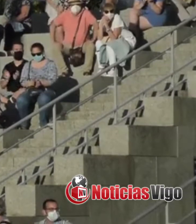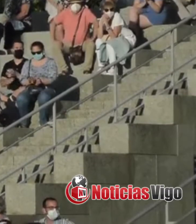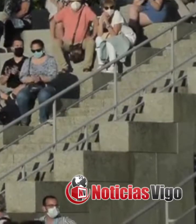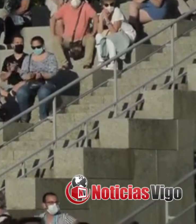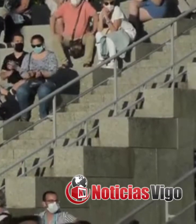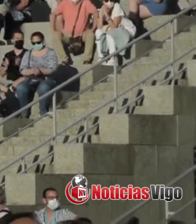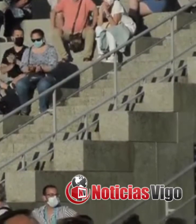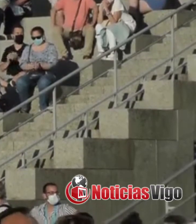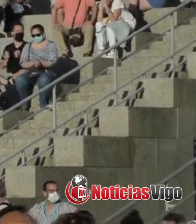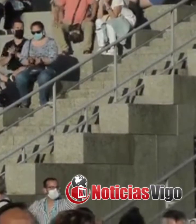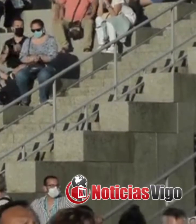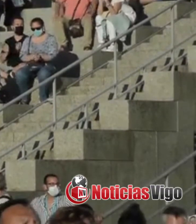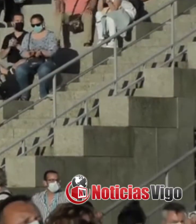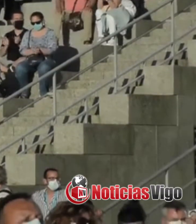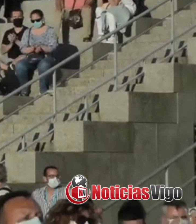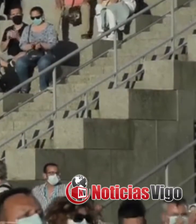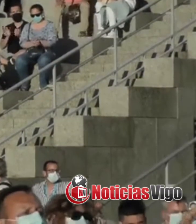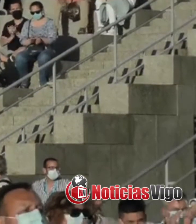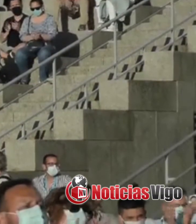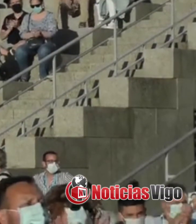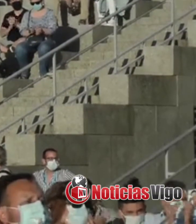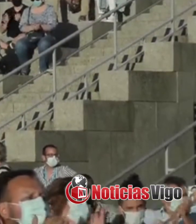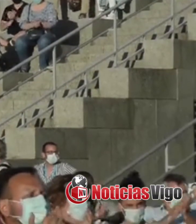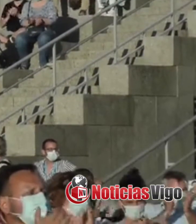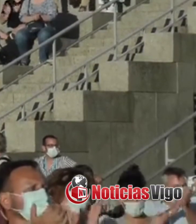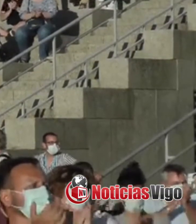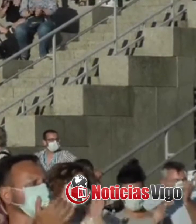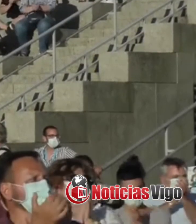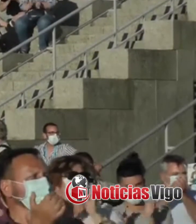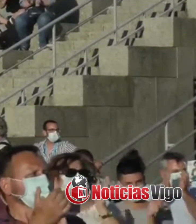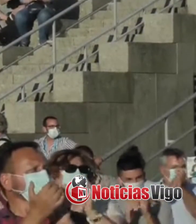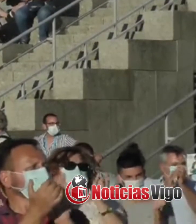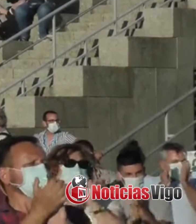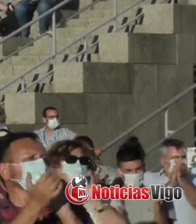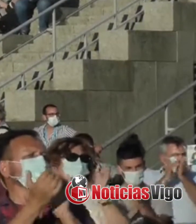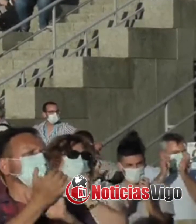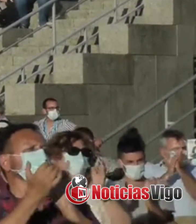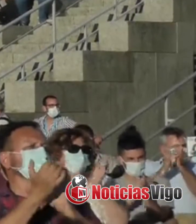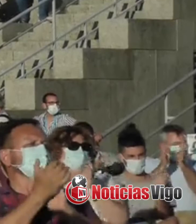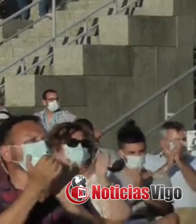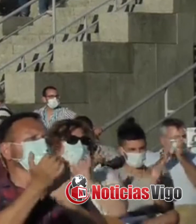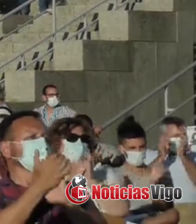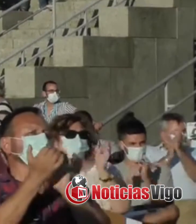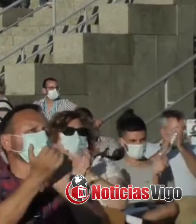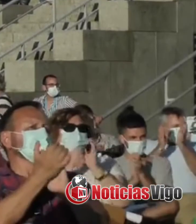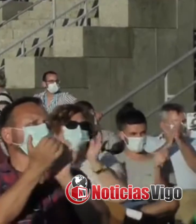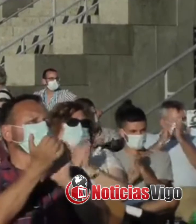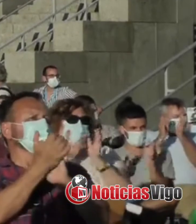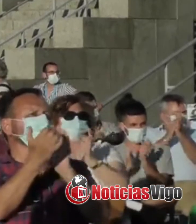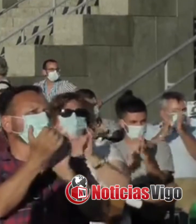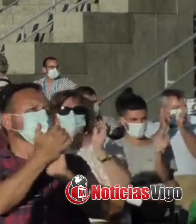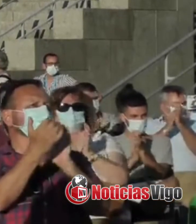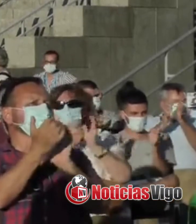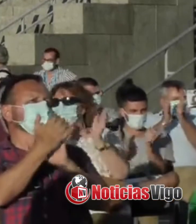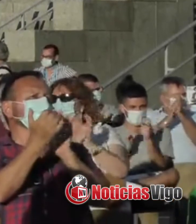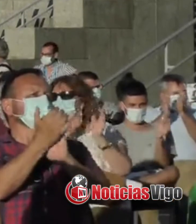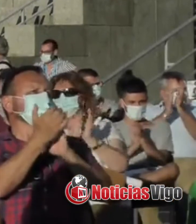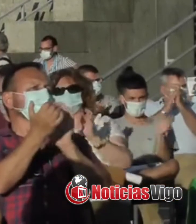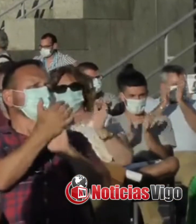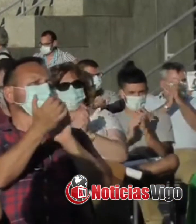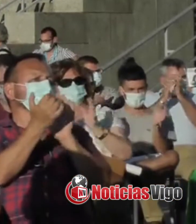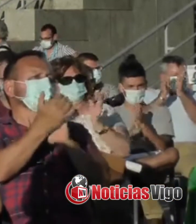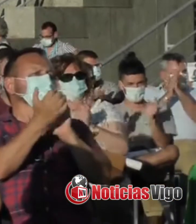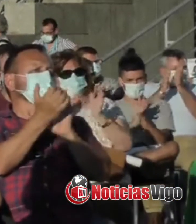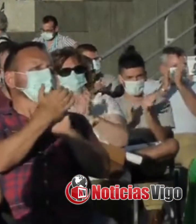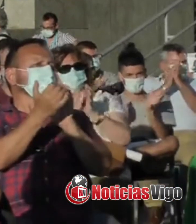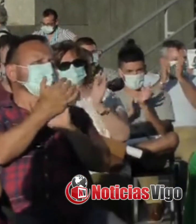servizos públicos, pola dignidade dos profesionais que están vivindo unha precariedade insoportable. Porque